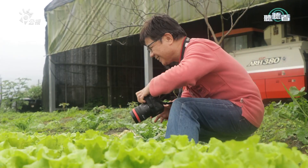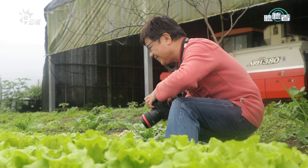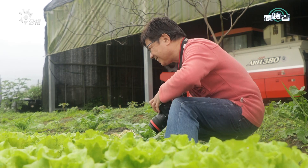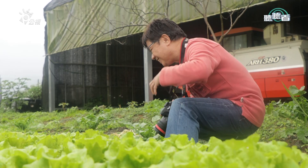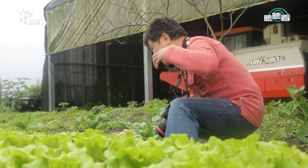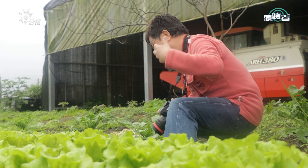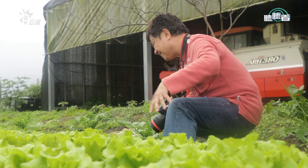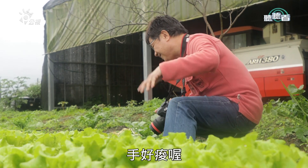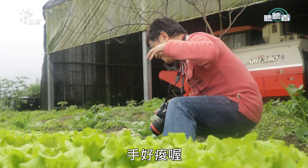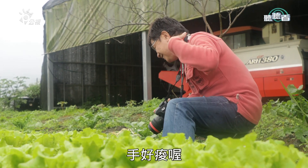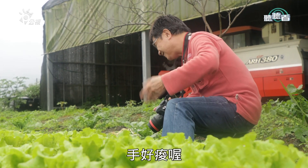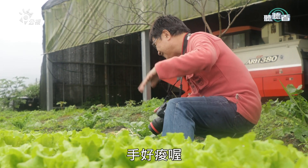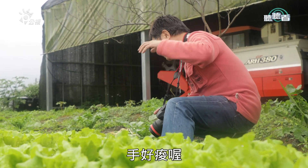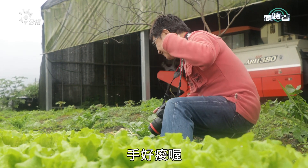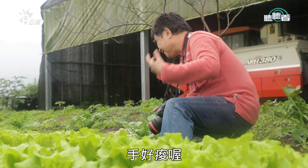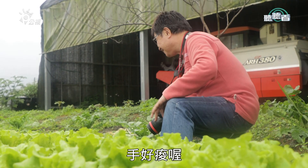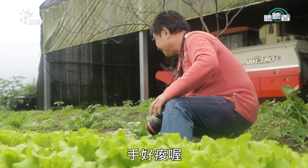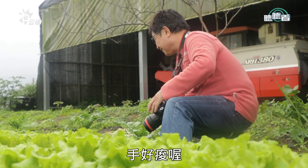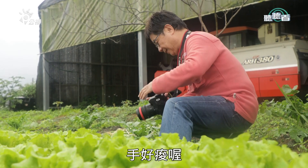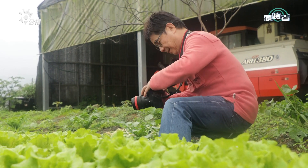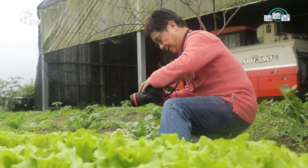哎呦，手好酸呐、哦！